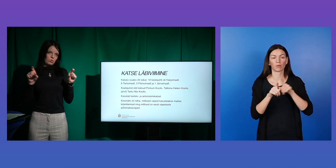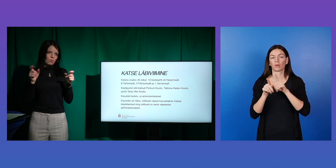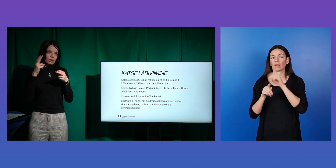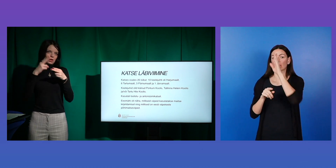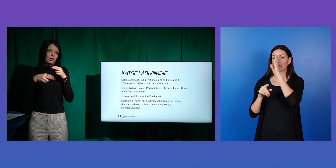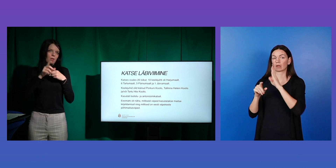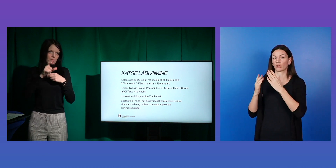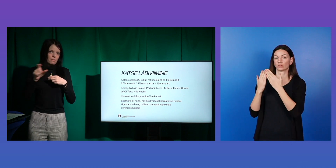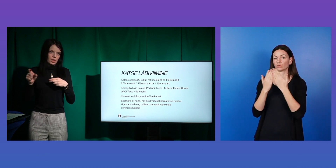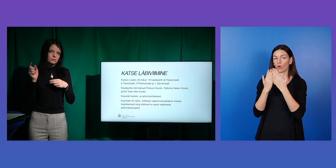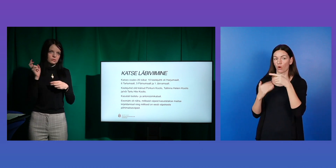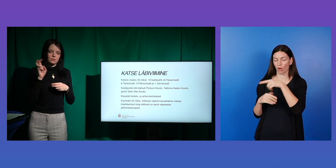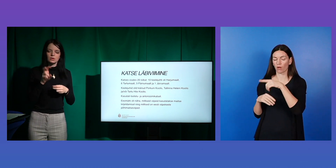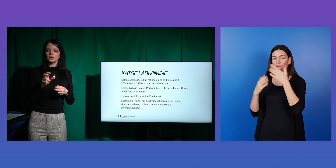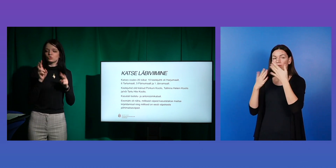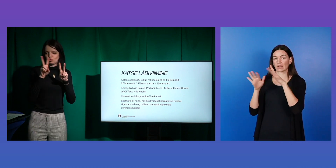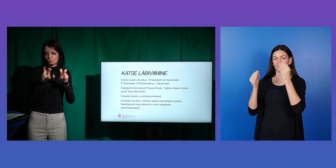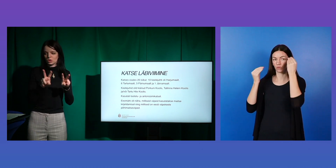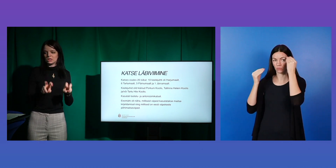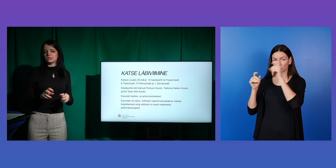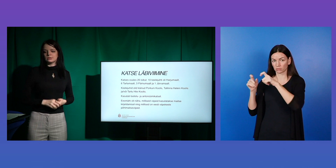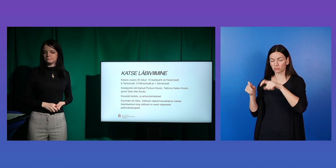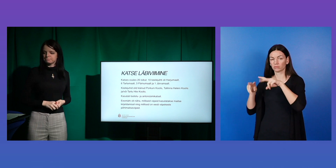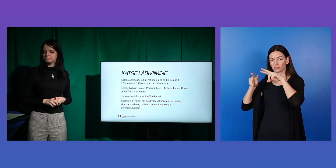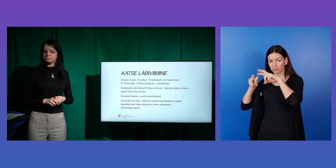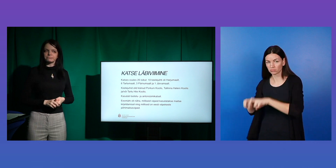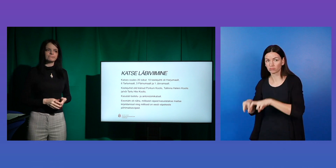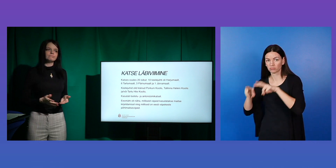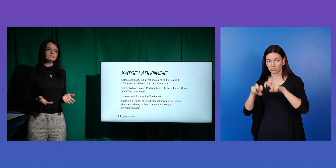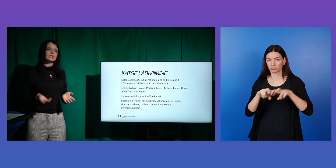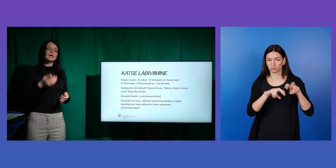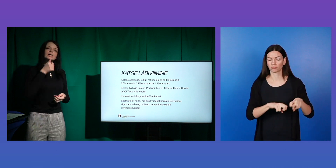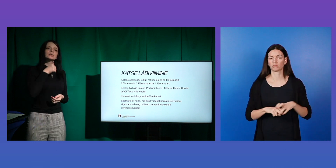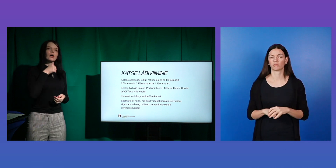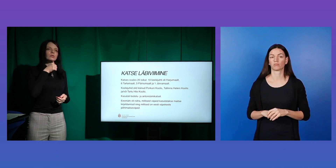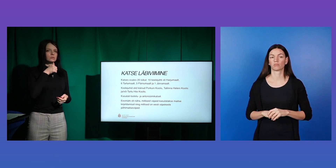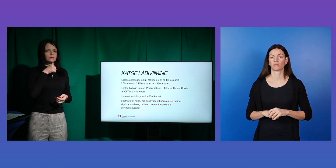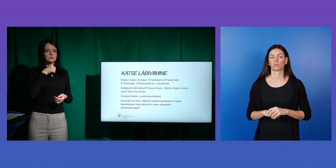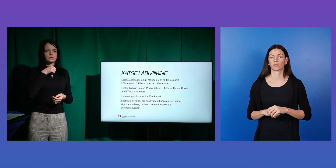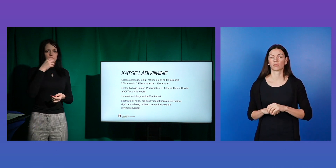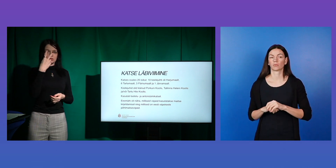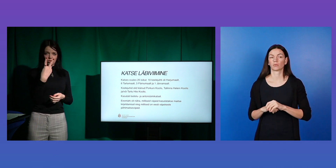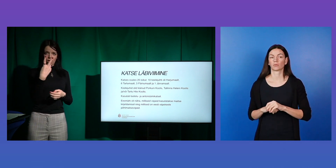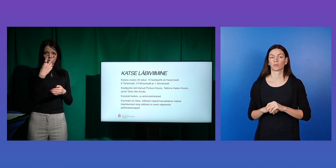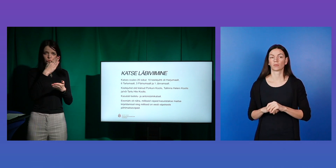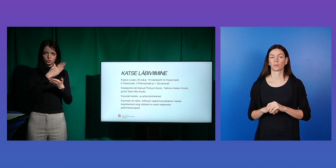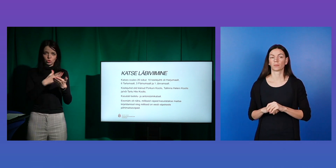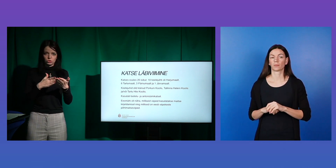ja Tartu Hiie koolis, samuti siis nende koolide lõpetajad.